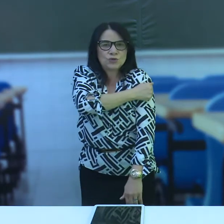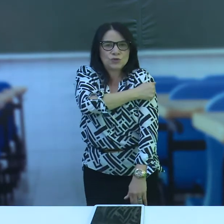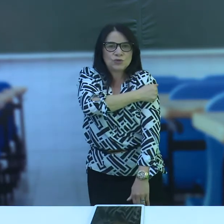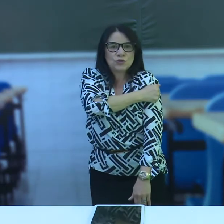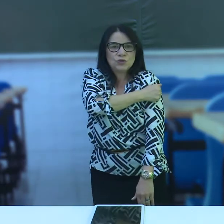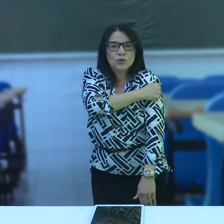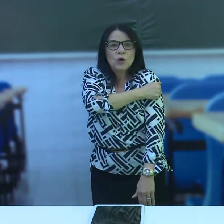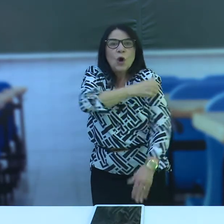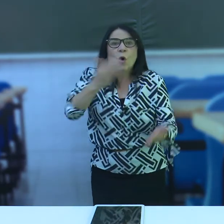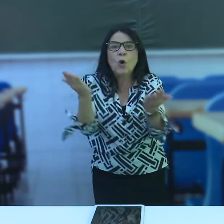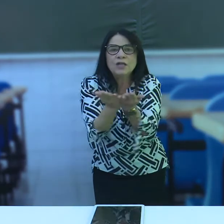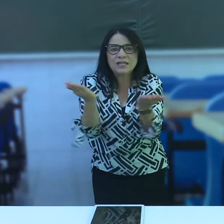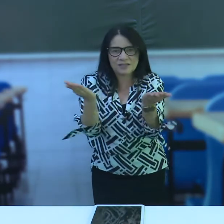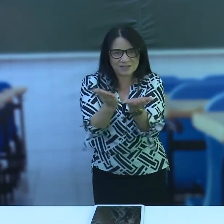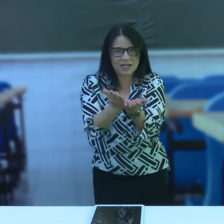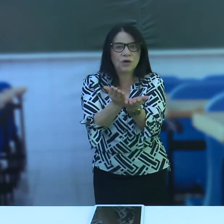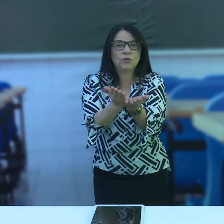Alunos, o cristão